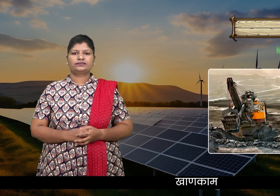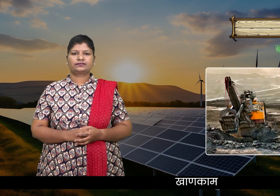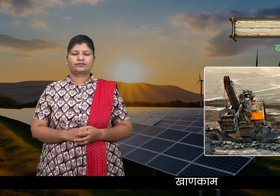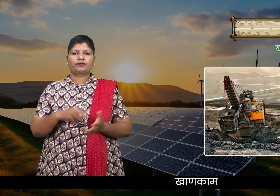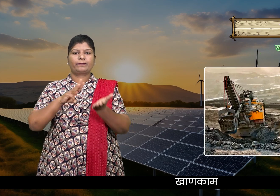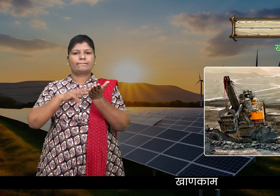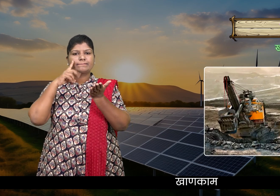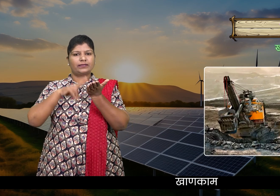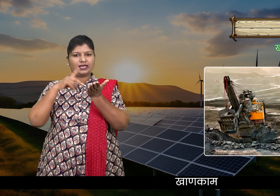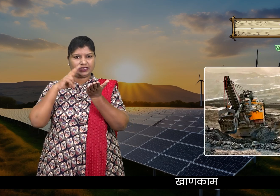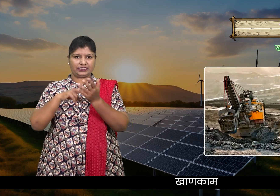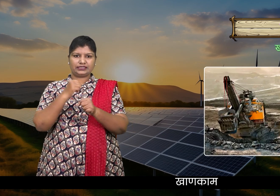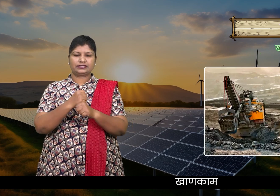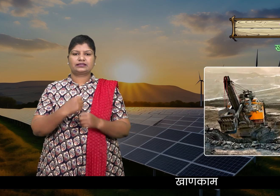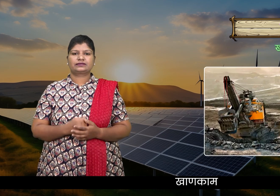खाणकाम.